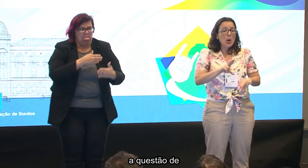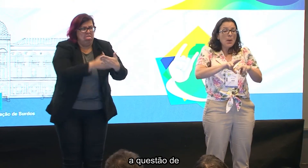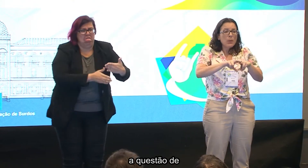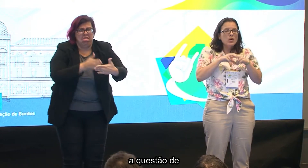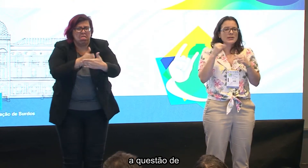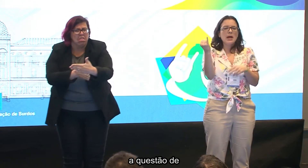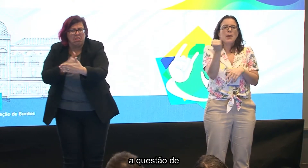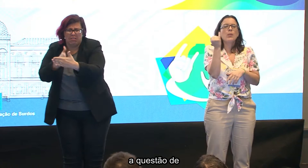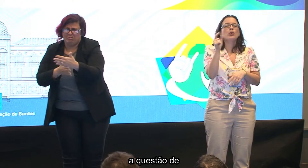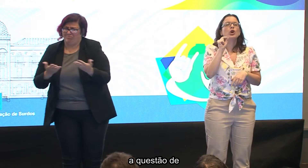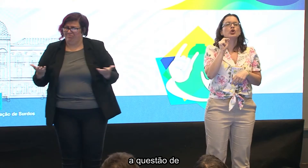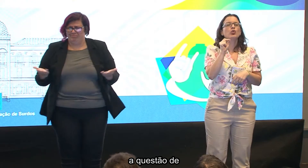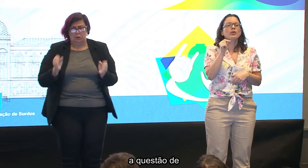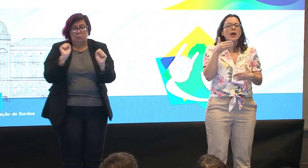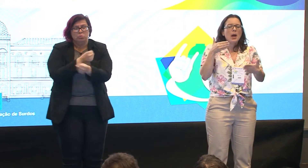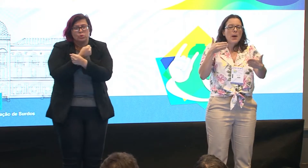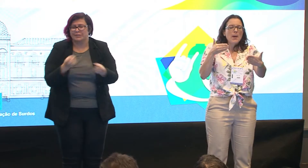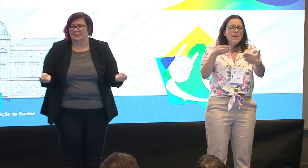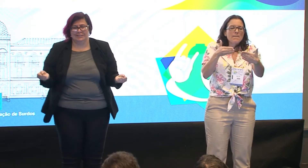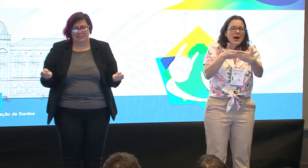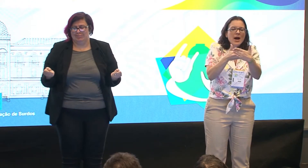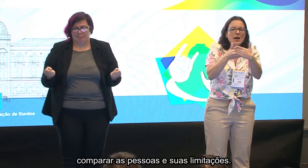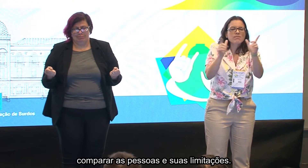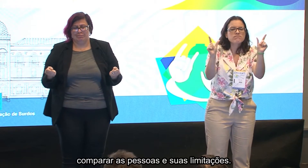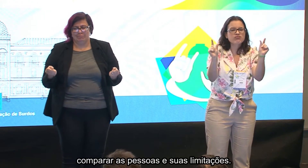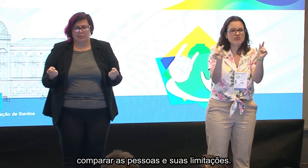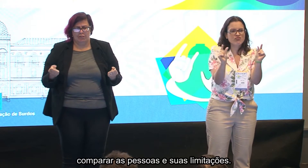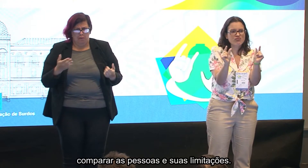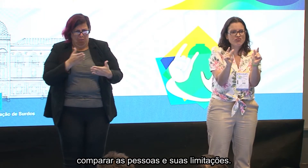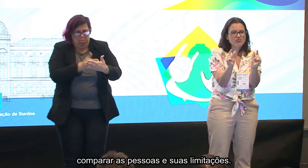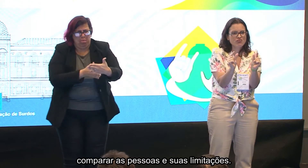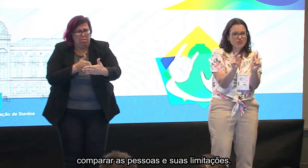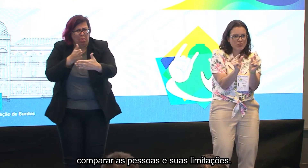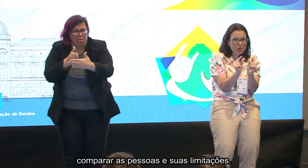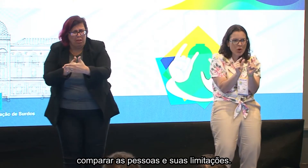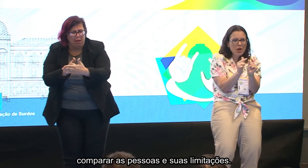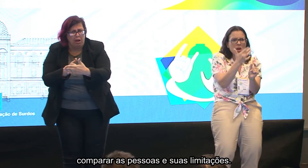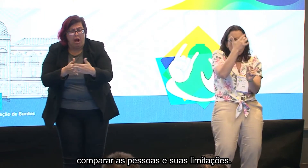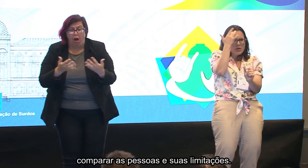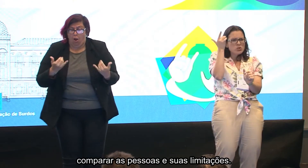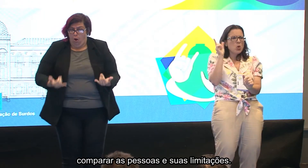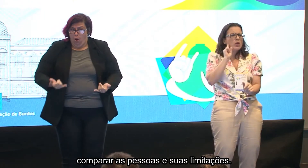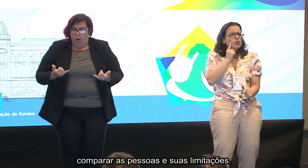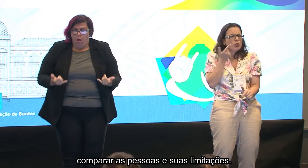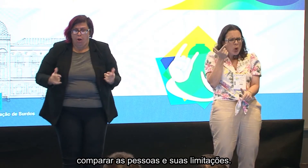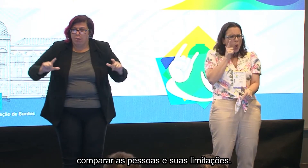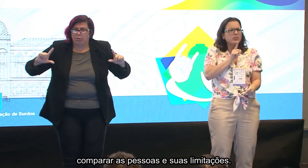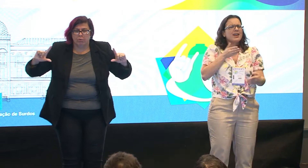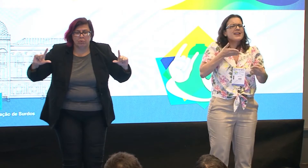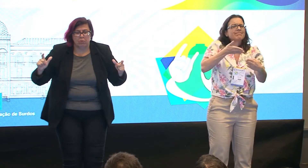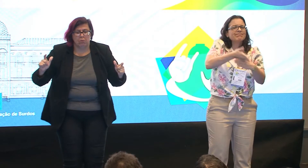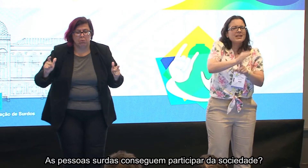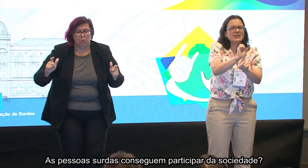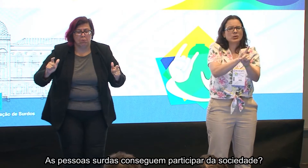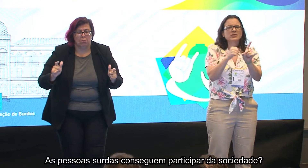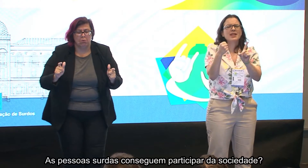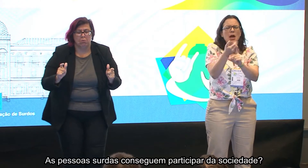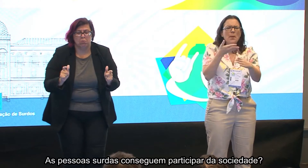E é a questão de comparar as pessoas e suas limitações. Então, as pessoas